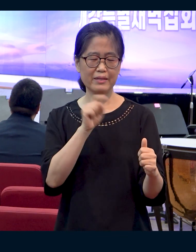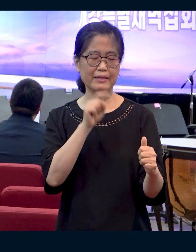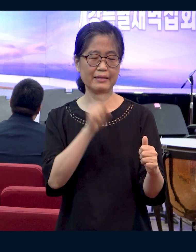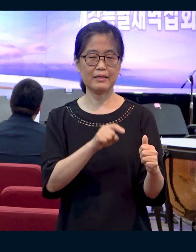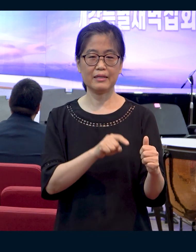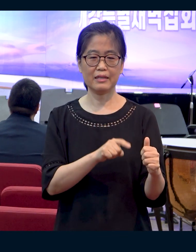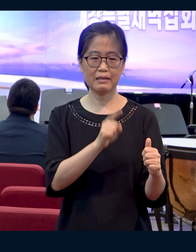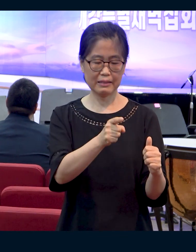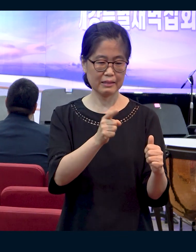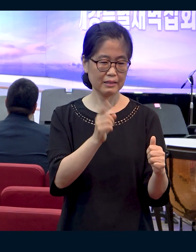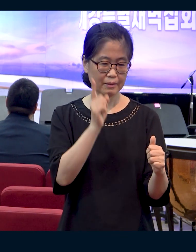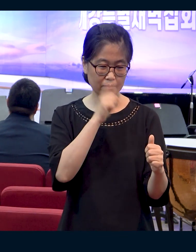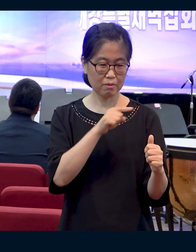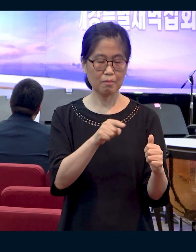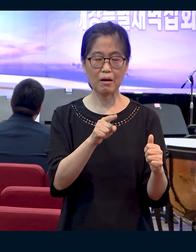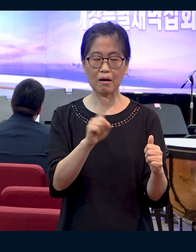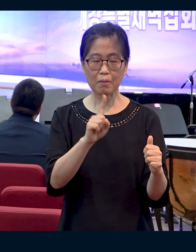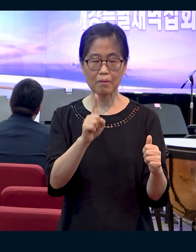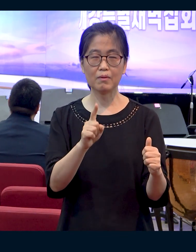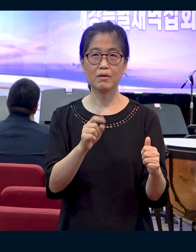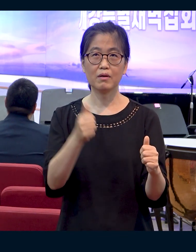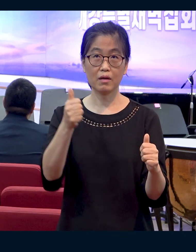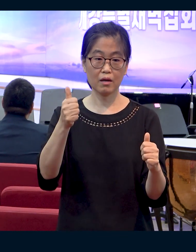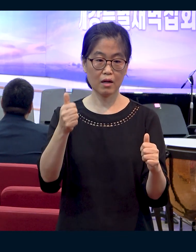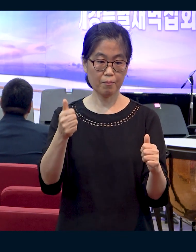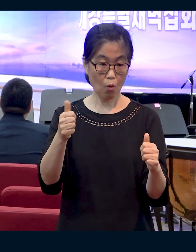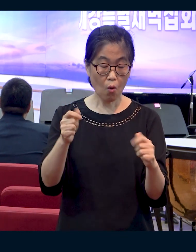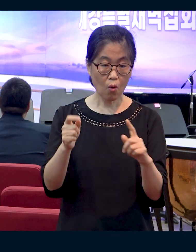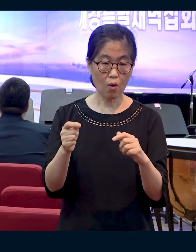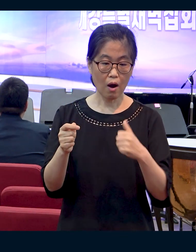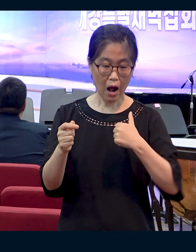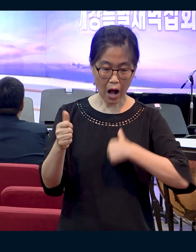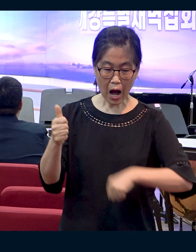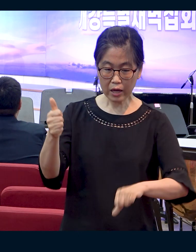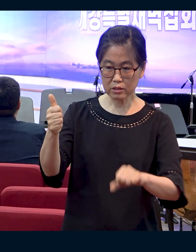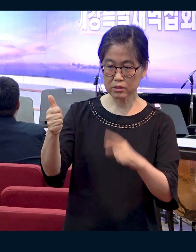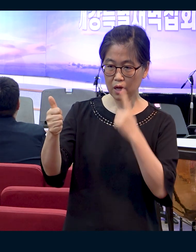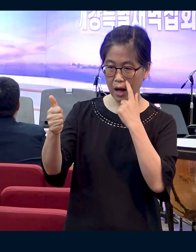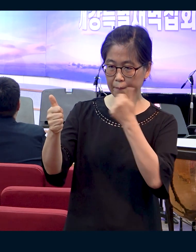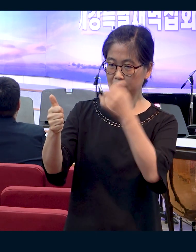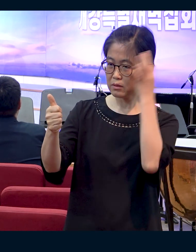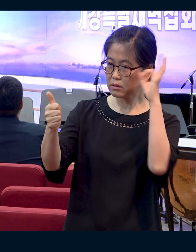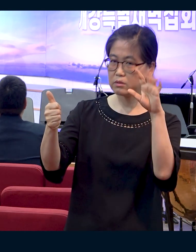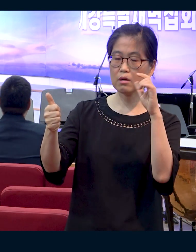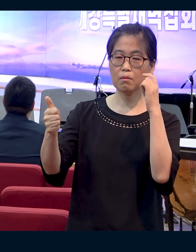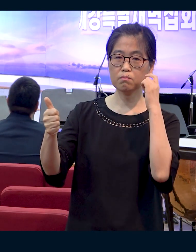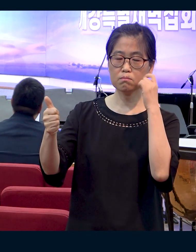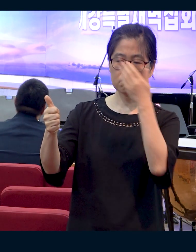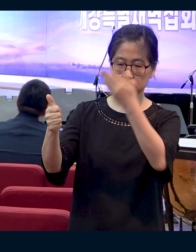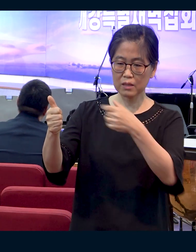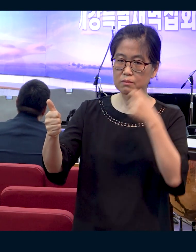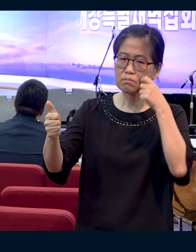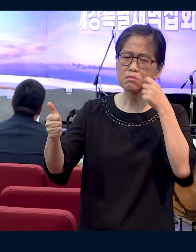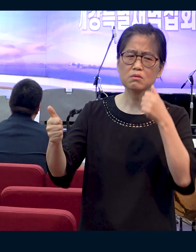지적하고, 그러니까 그 아들은요 아버지한테 인정받지 못하는 것 때문에 너무 힘들어하는 거예요.